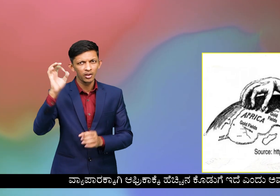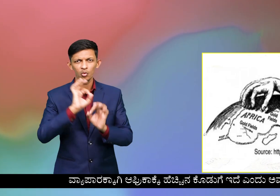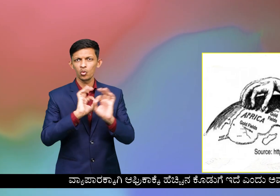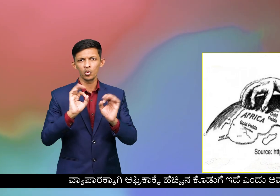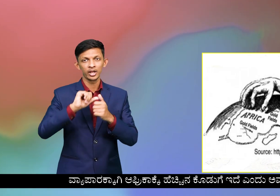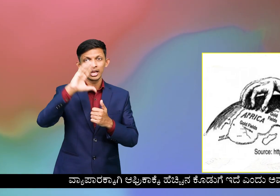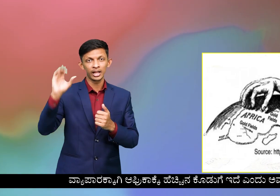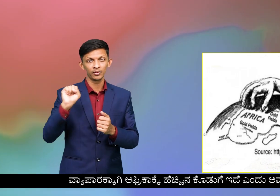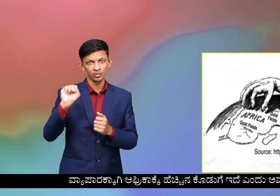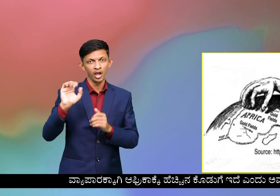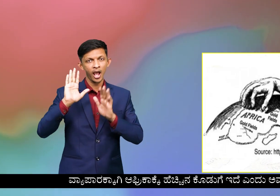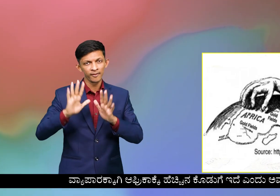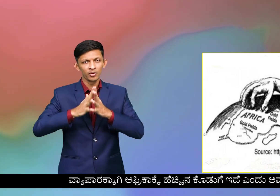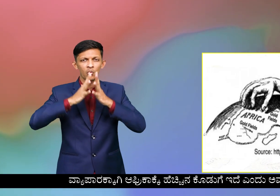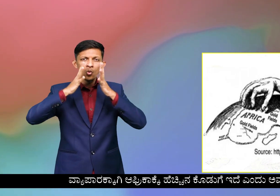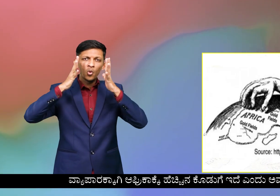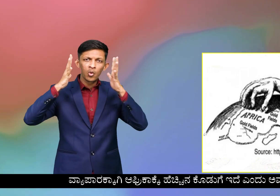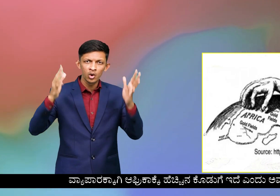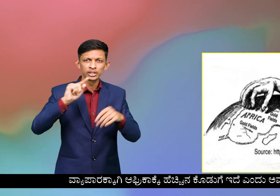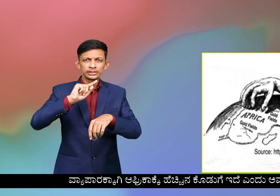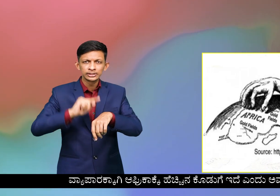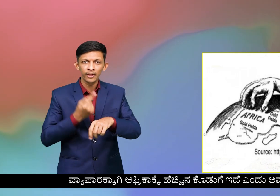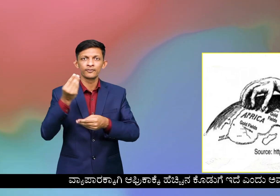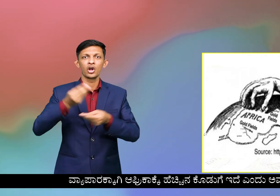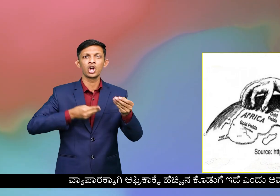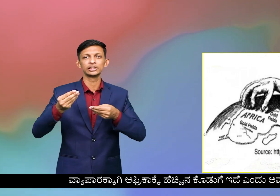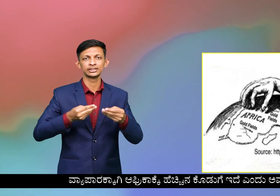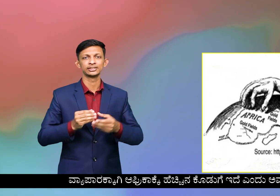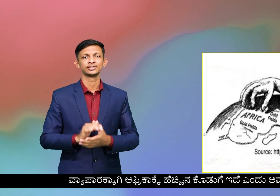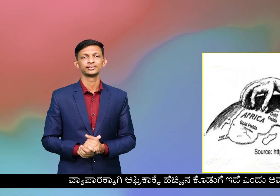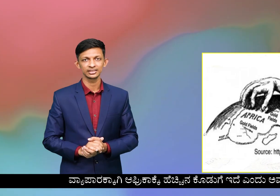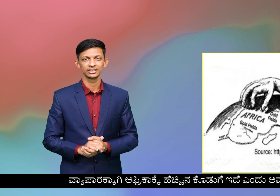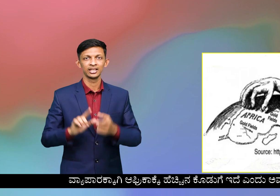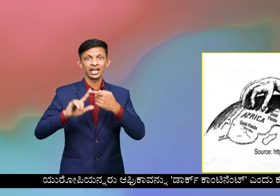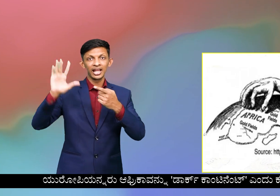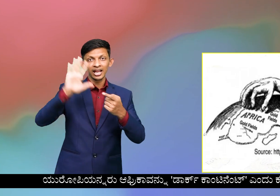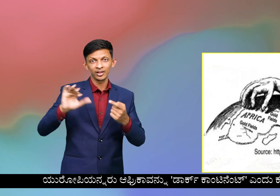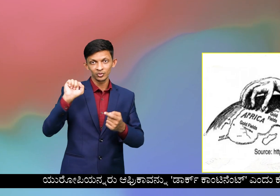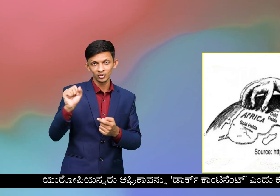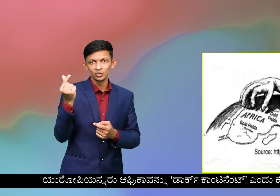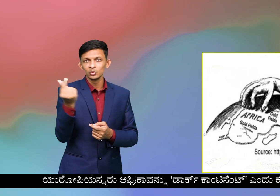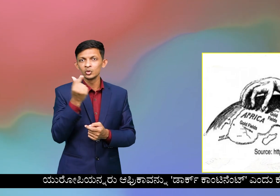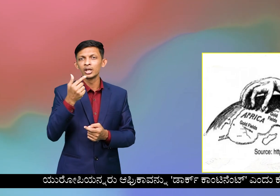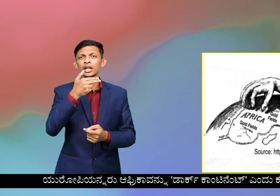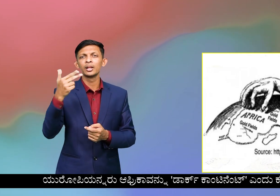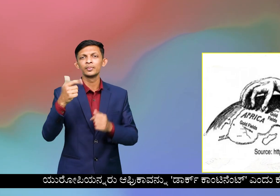ವ್ಯಾಪಾರಕ್ಕಾಗಿ ಆಫ್ರಿಕಾಕ್ಕೆ ಹೆಚ್ಚಿನ ಕೊಡುಗೆ ಇದೆ ಎಂದು ಅವರು ಭಾವಿಸಲಿಲ್ಲ. ಯುರೋಪಿಯನ್ನರು ಆಫ್ರಿಕಾವನ್ನು